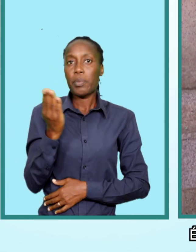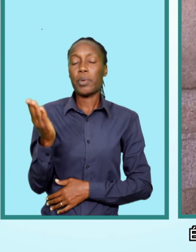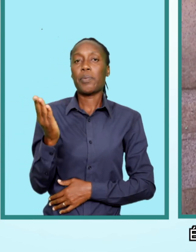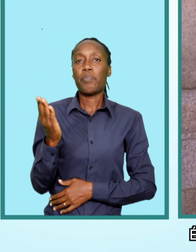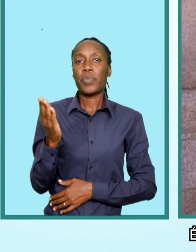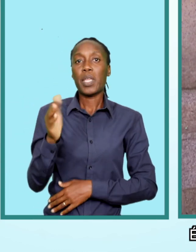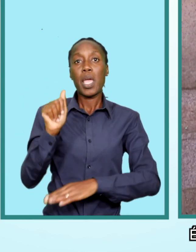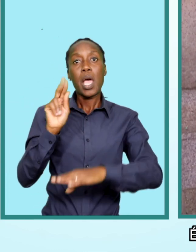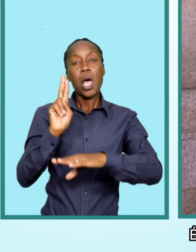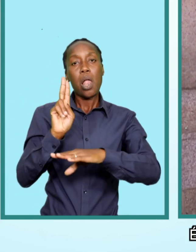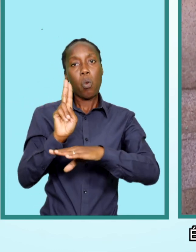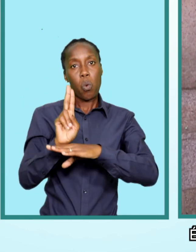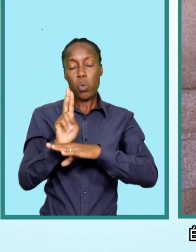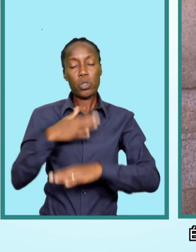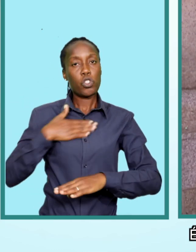os professores também,